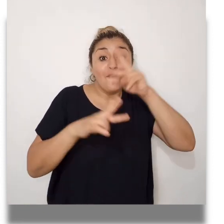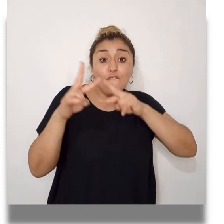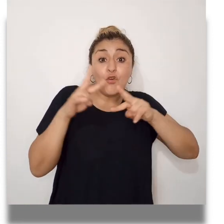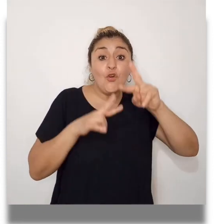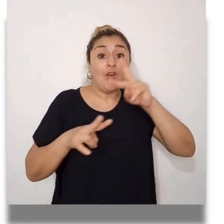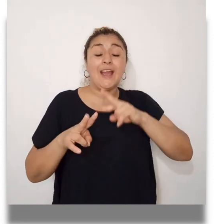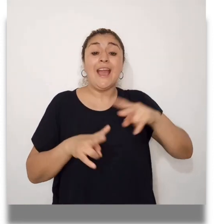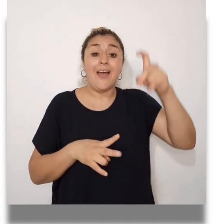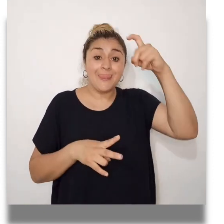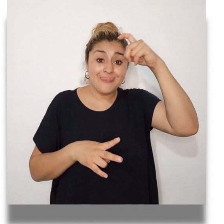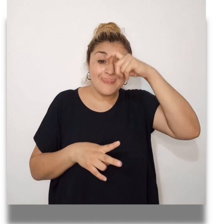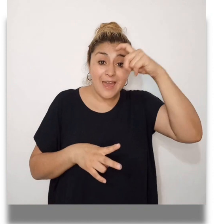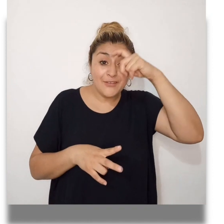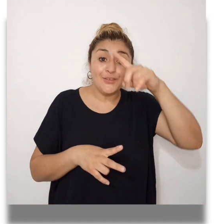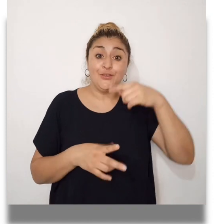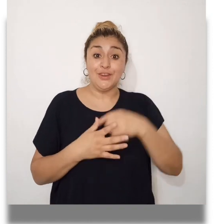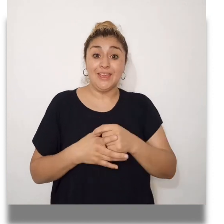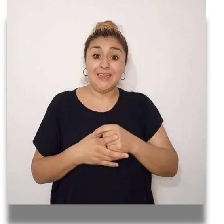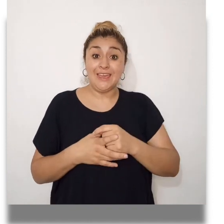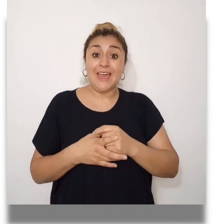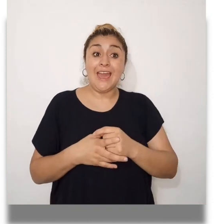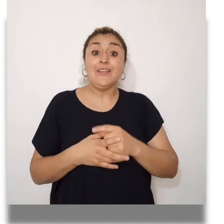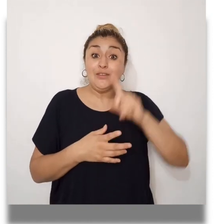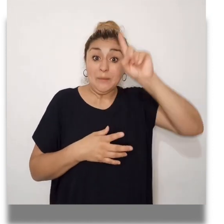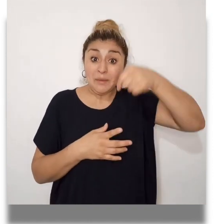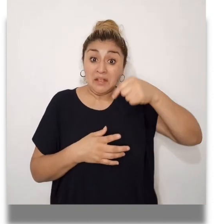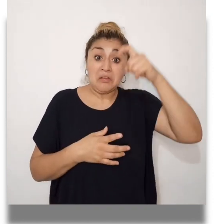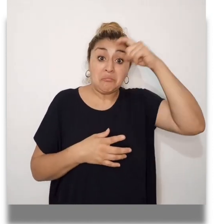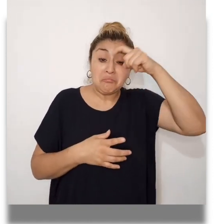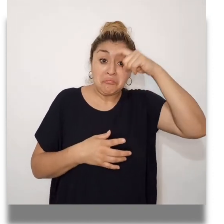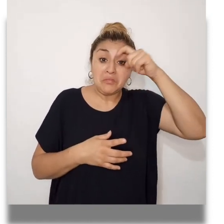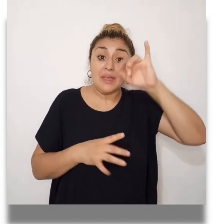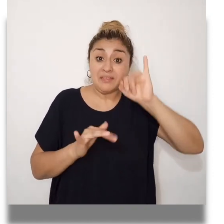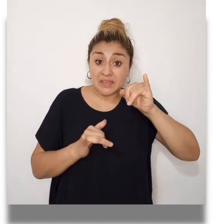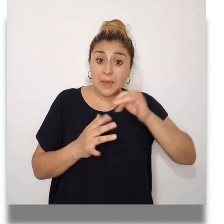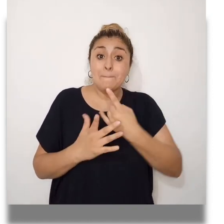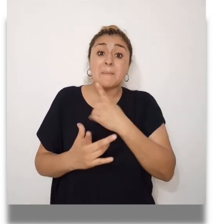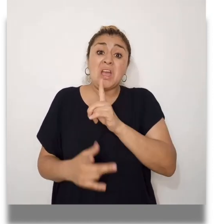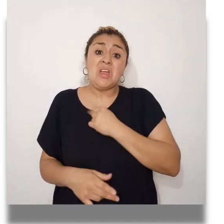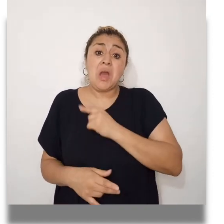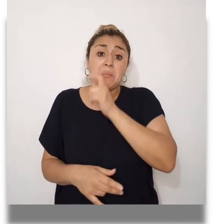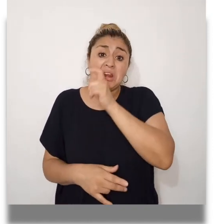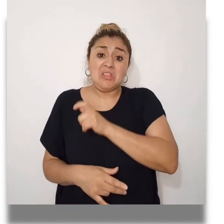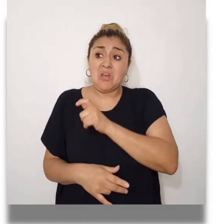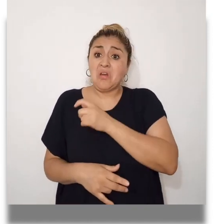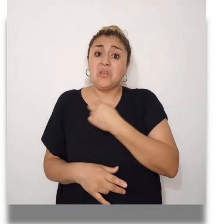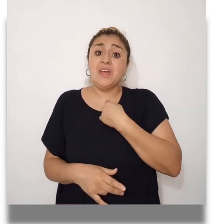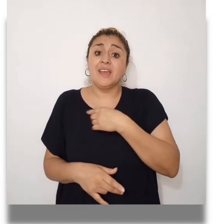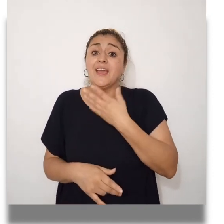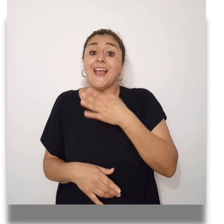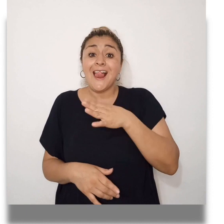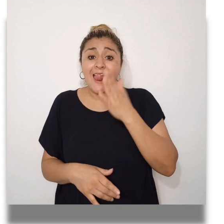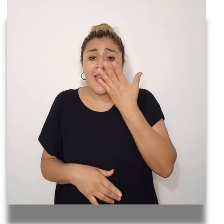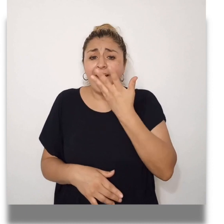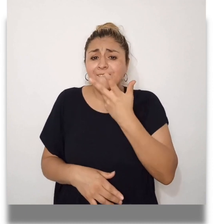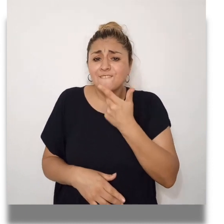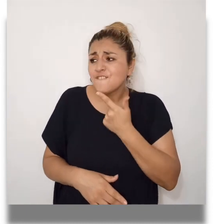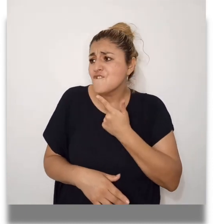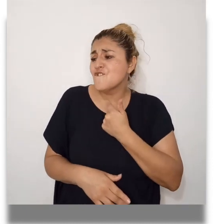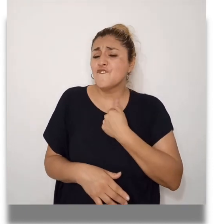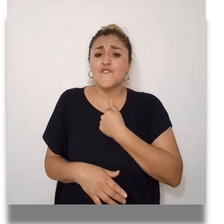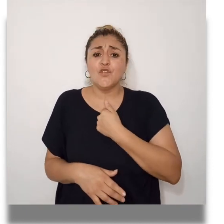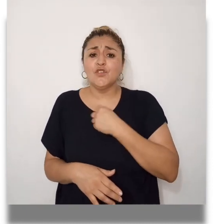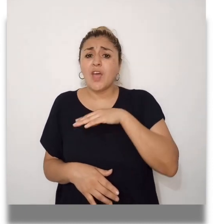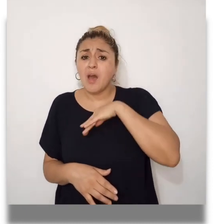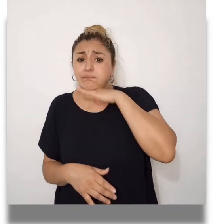l'ignorance devient ignorant. Y aquel que quiere permanecer en la ignorancia será un ignorante. Le